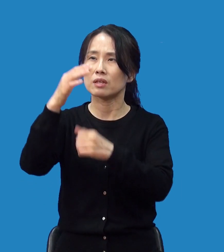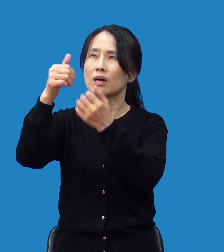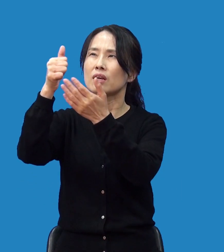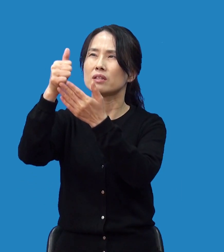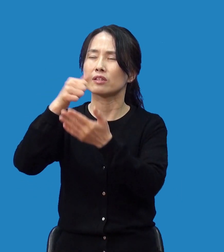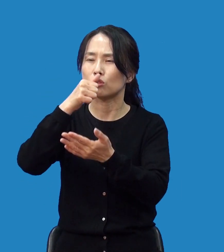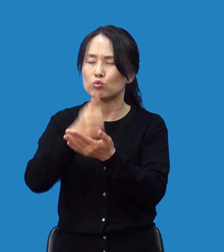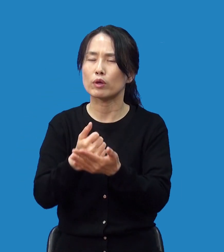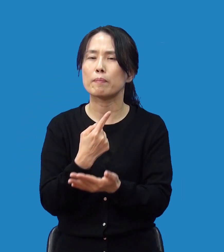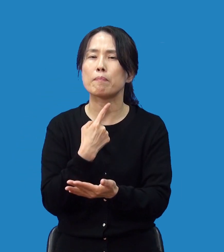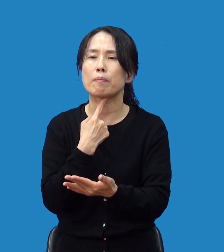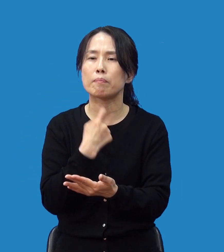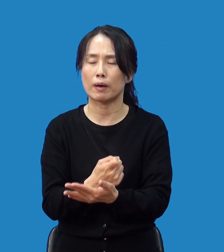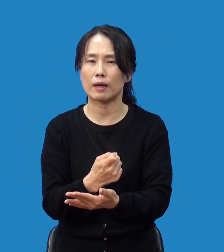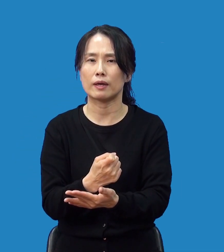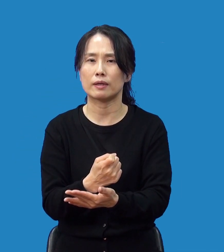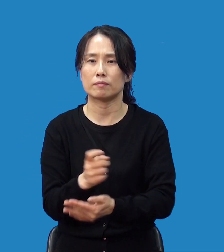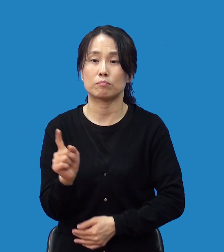범하고 말았죠.